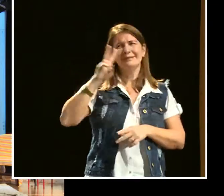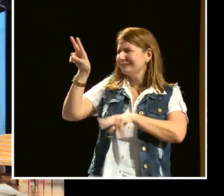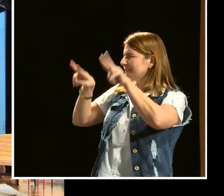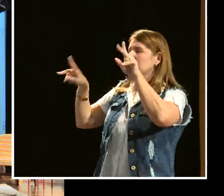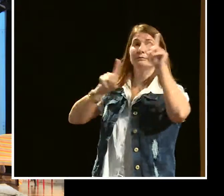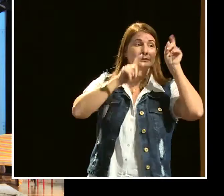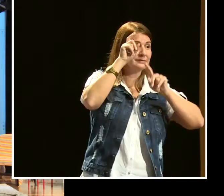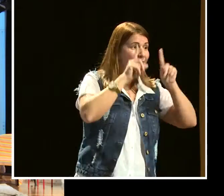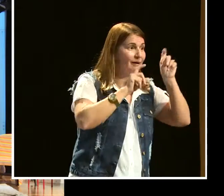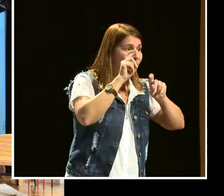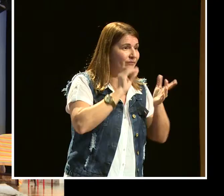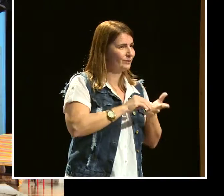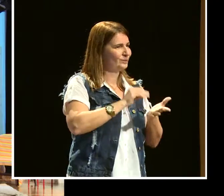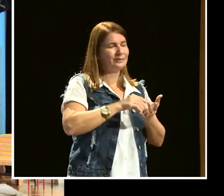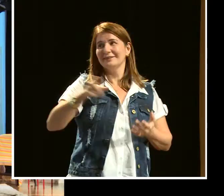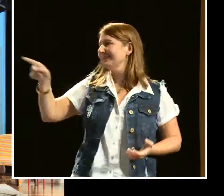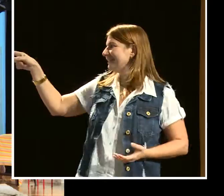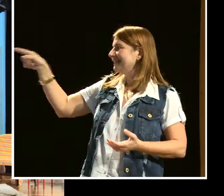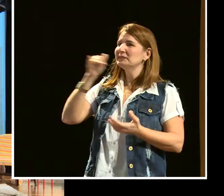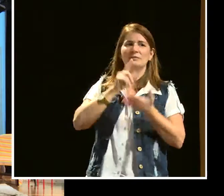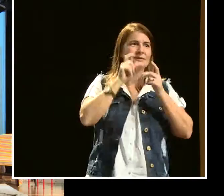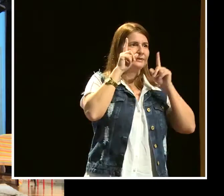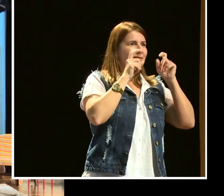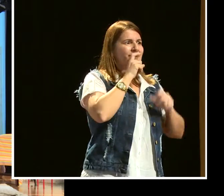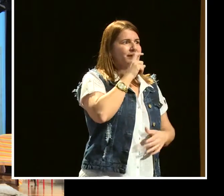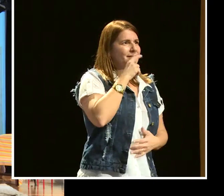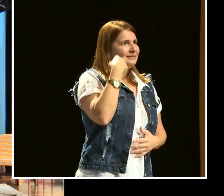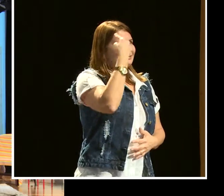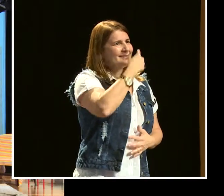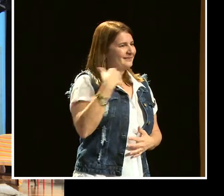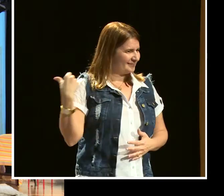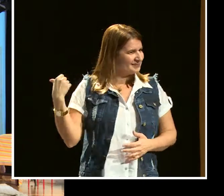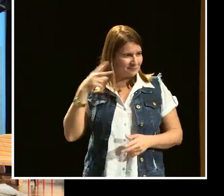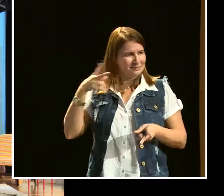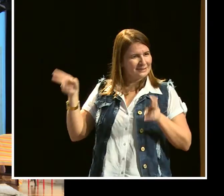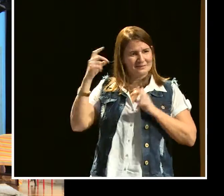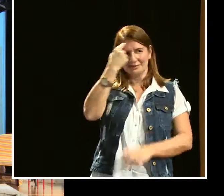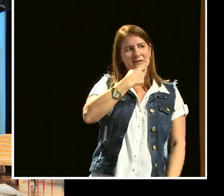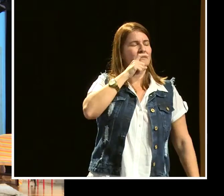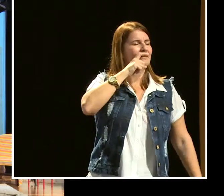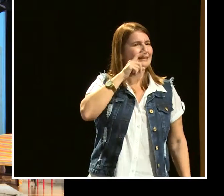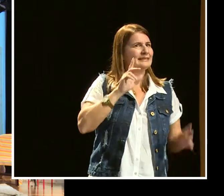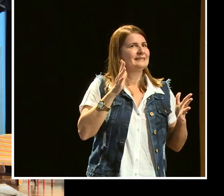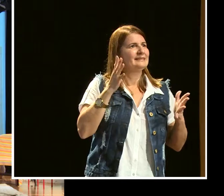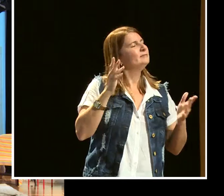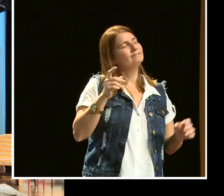O processo de tradução, ele requer técnica. Nenhum dos dois tinham expressão,